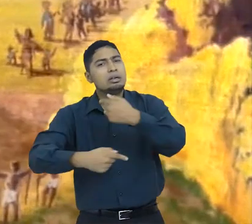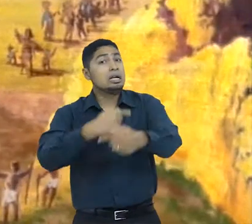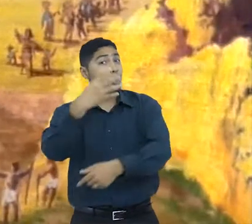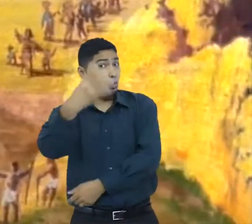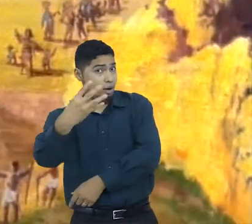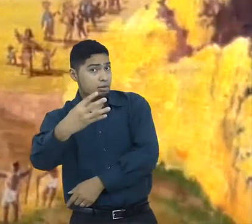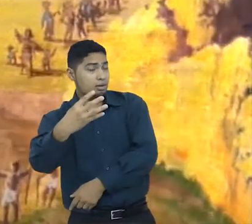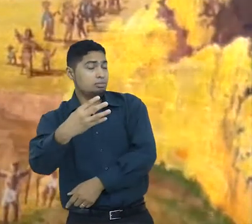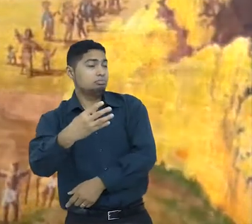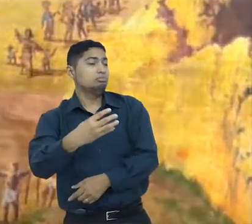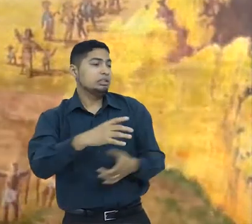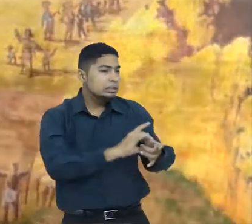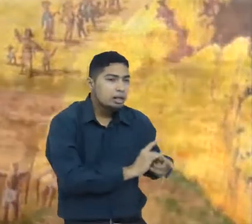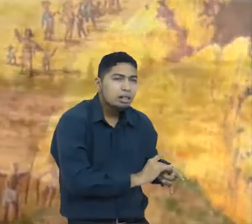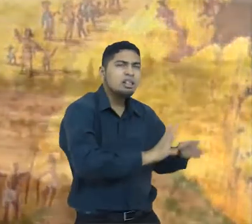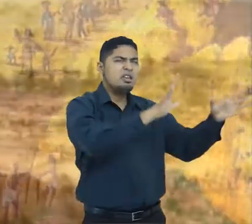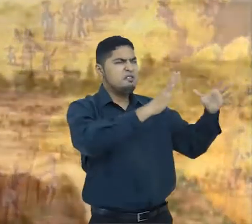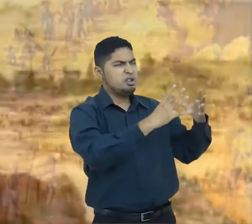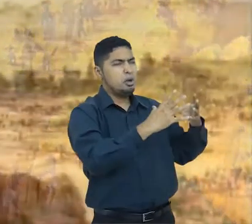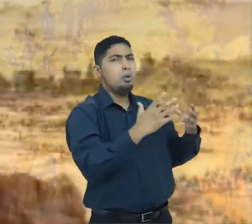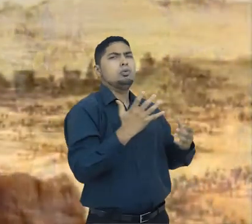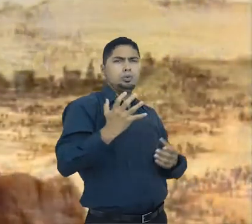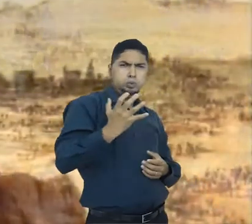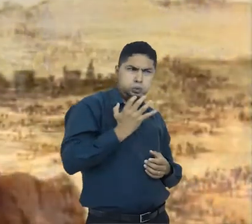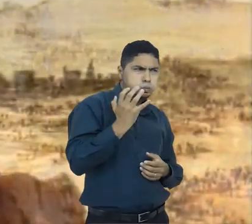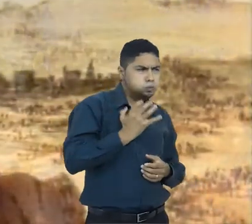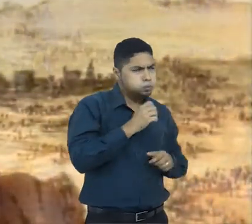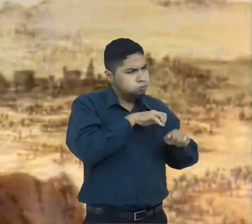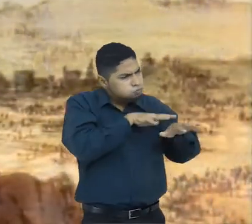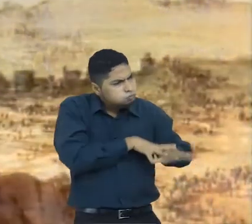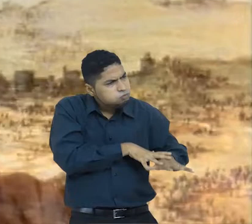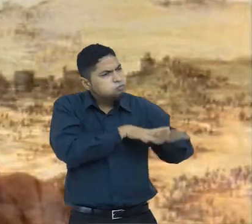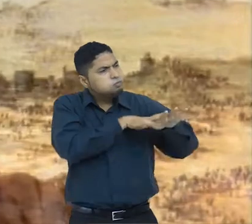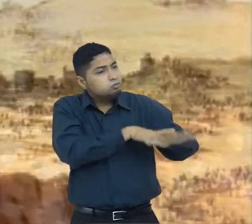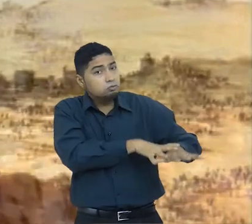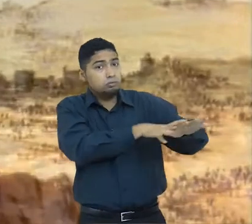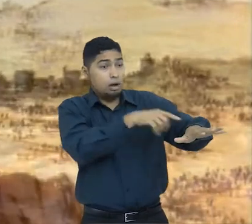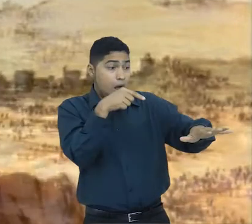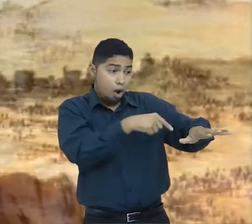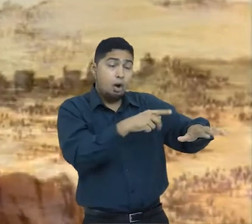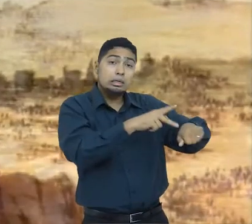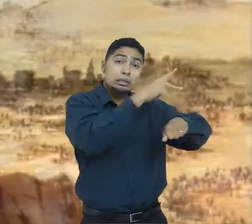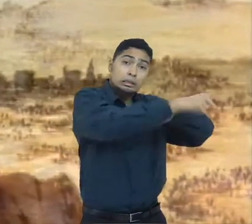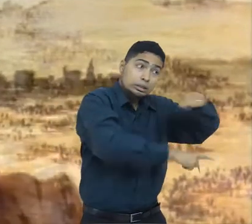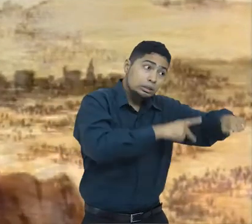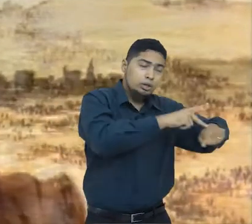livraram do cativeiro. Saíram levando uma grande riqueza. Assim, essa grande nação que Deus chamou de